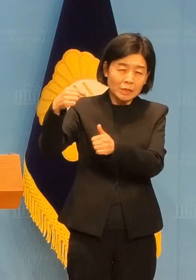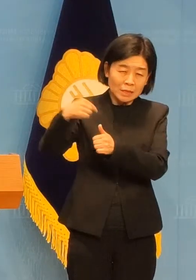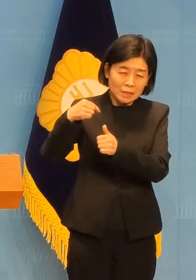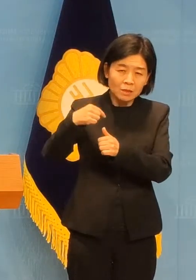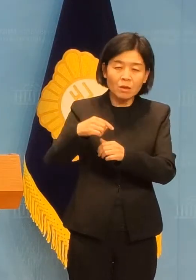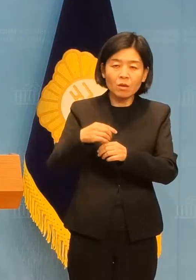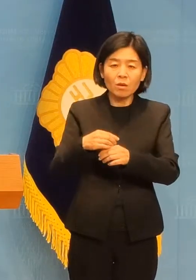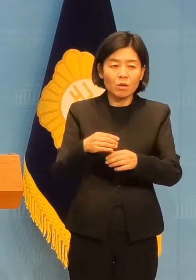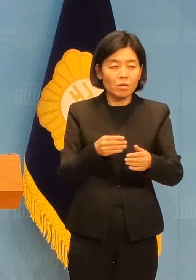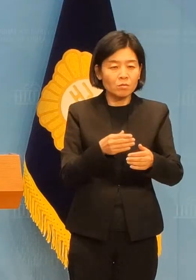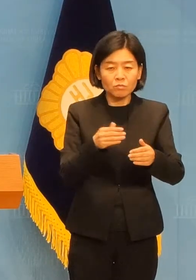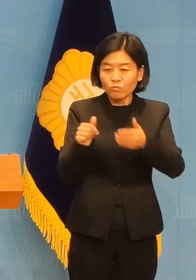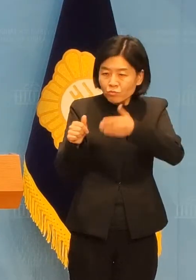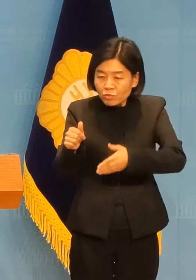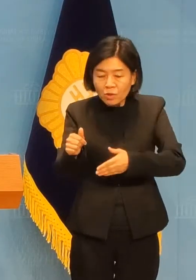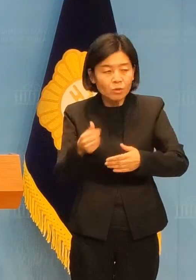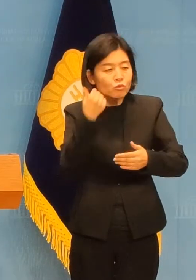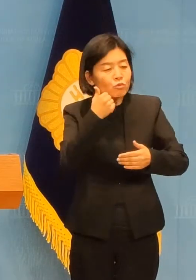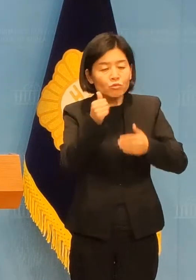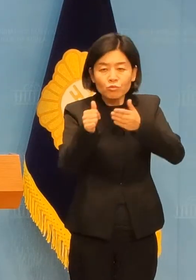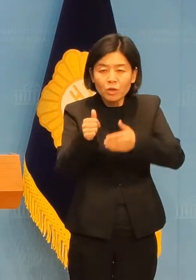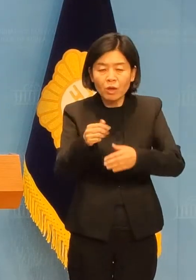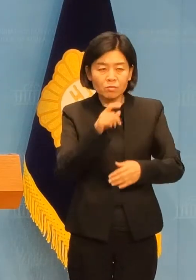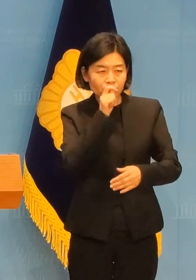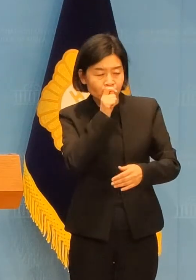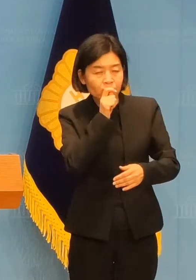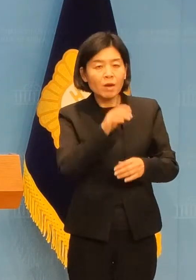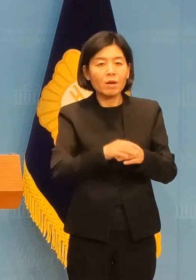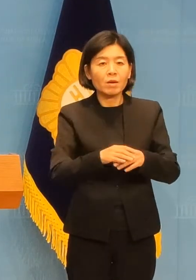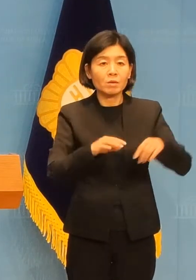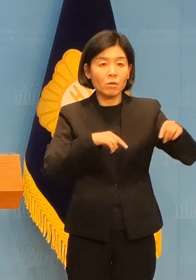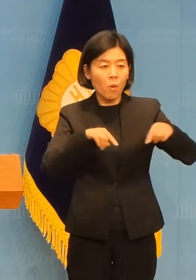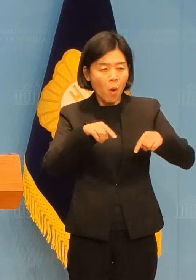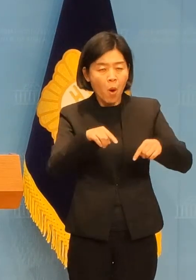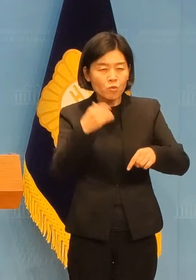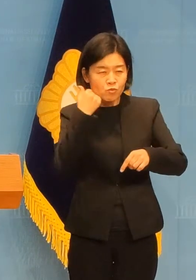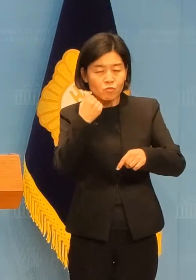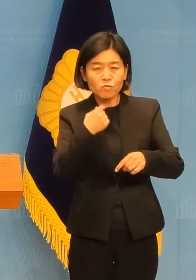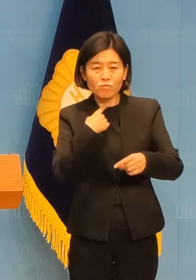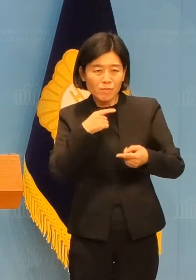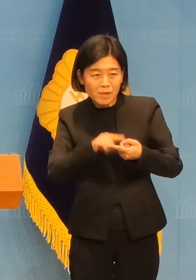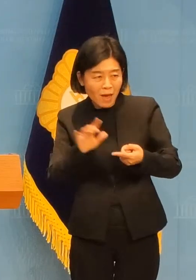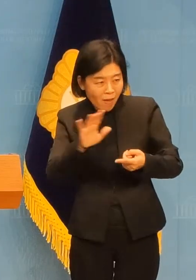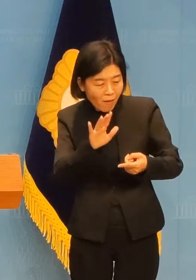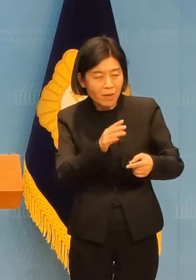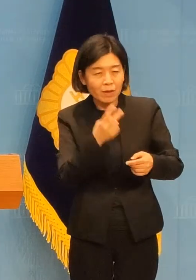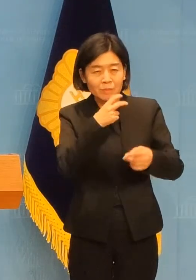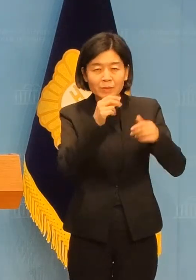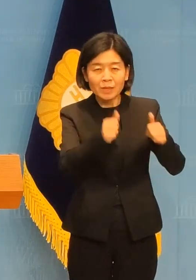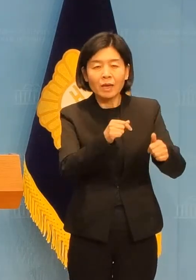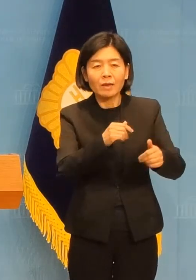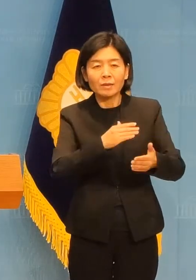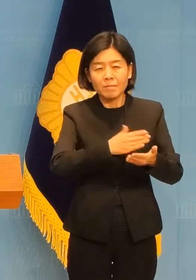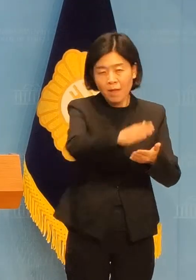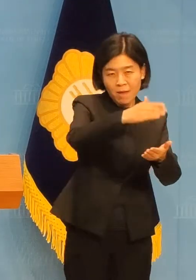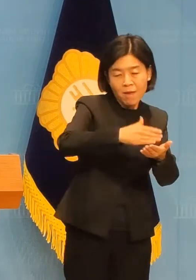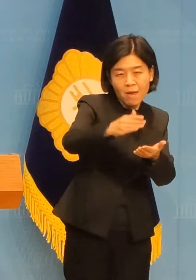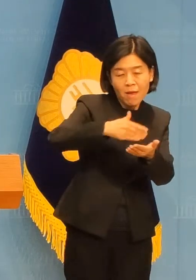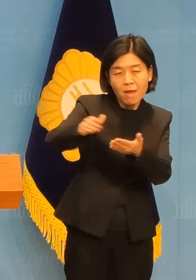규명하자는 요구에는 침묵한 채 오히려 정권의 입맛에 맞지 않는 검사들을 제거하기